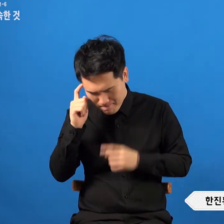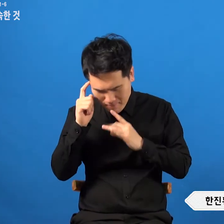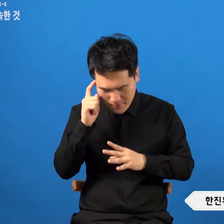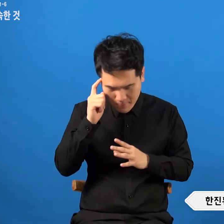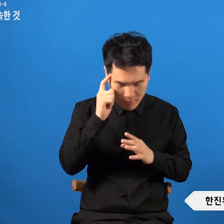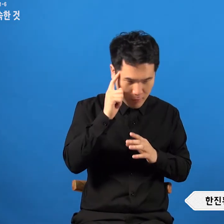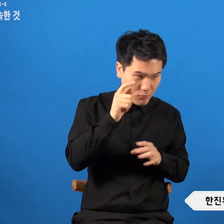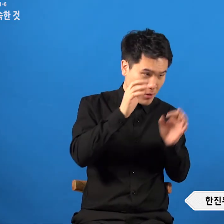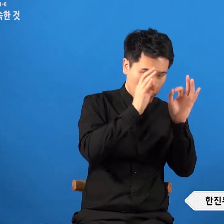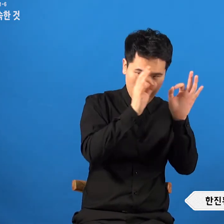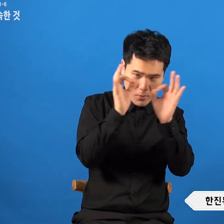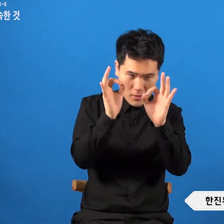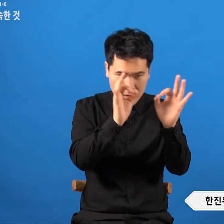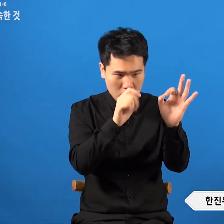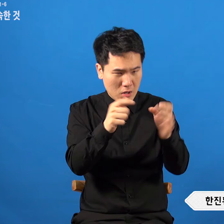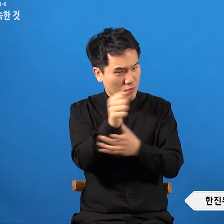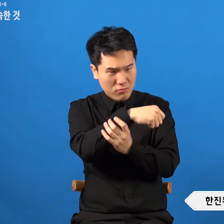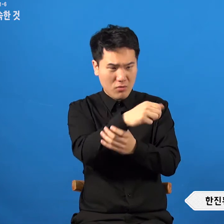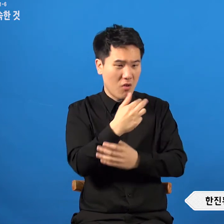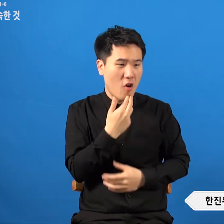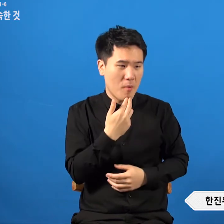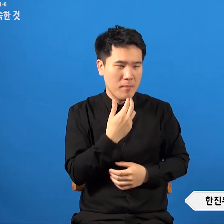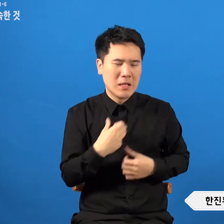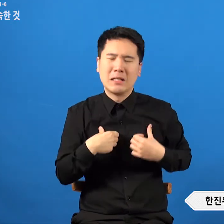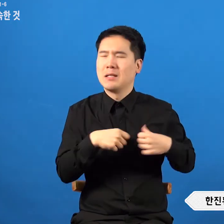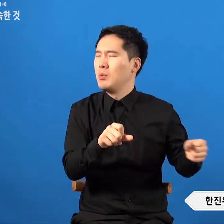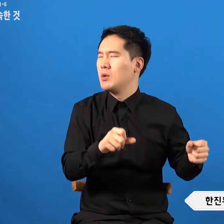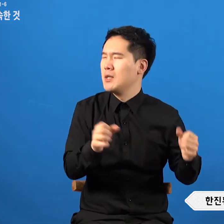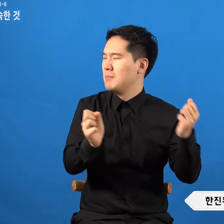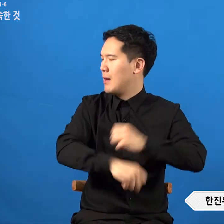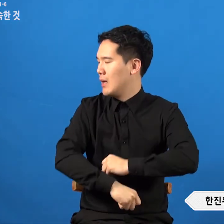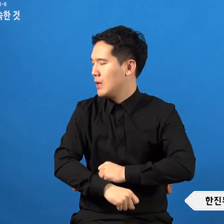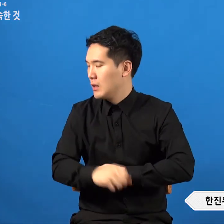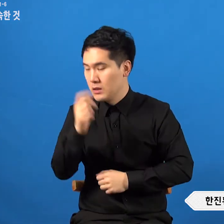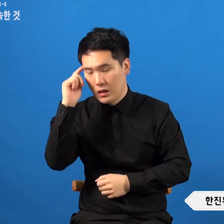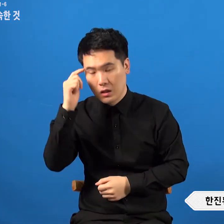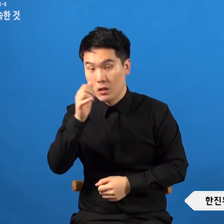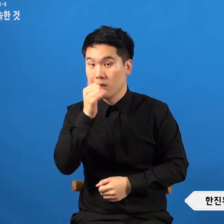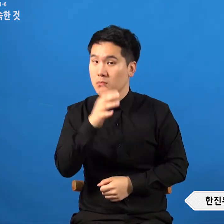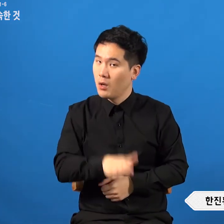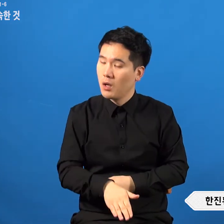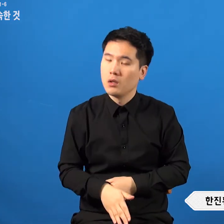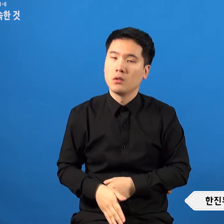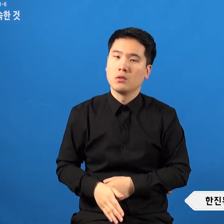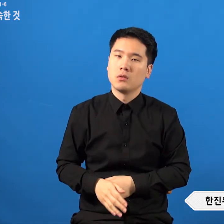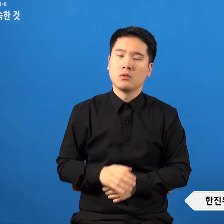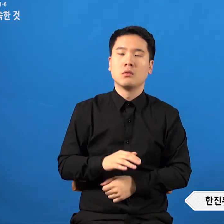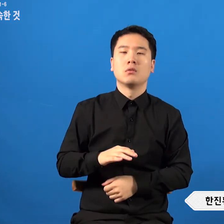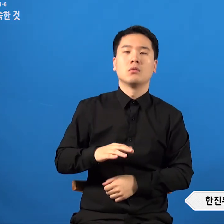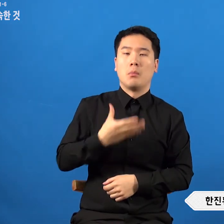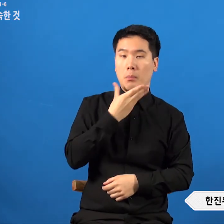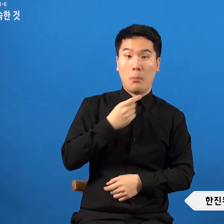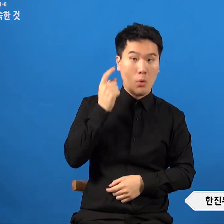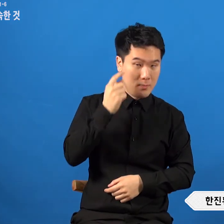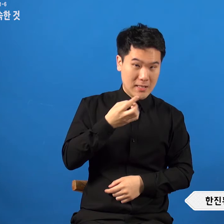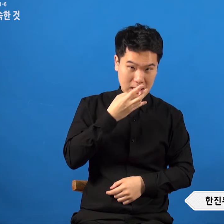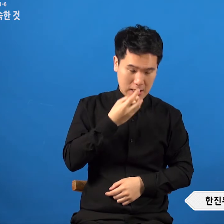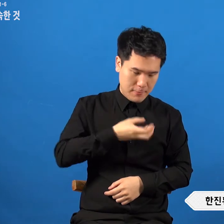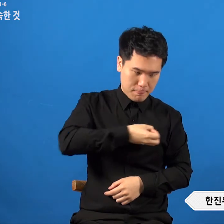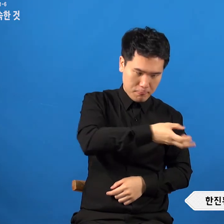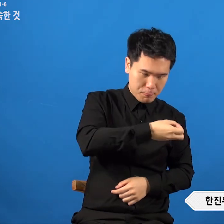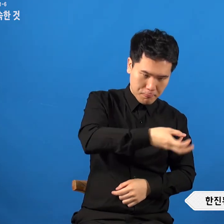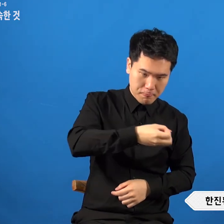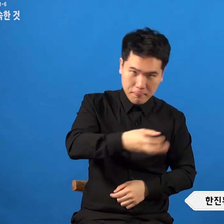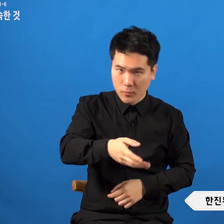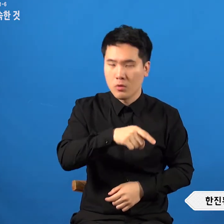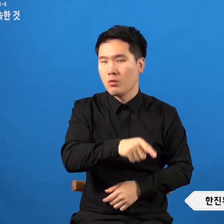눈에 보이는 그런 결실, 그 가지고 결실이 없다고 그러지만은, 그러나 복음의 씨앗을 뿌린